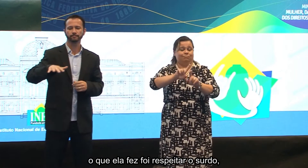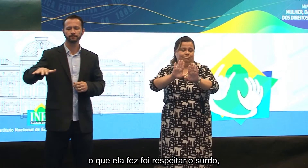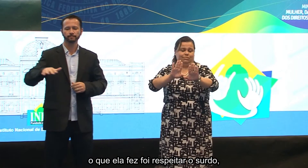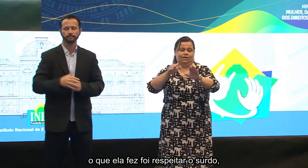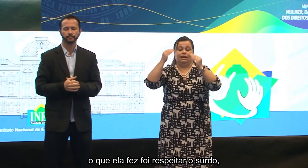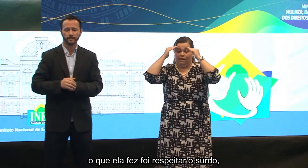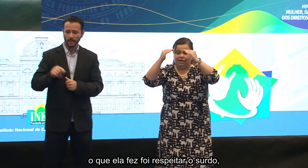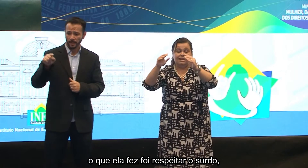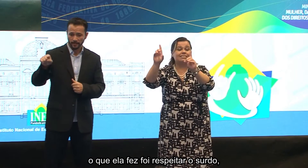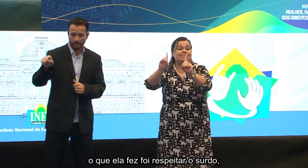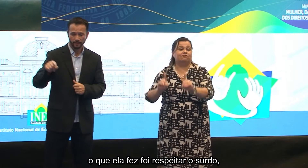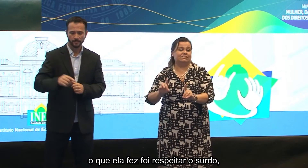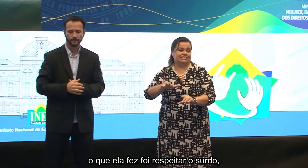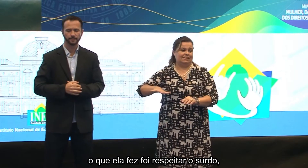o surdo, respeitar